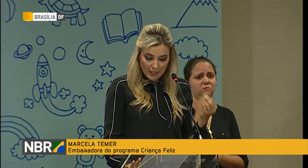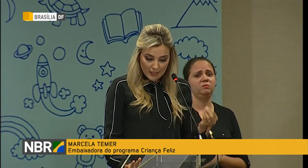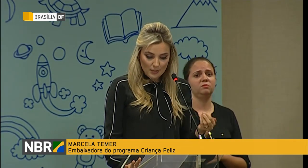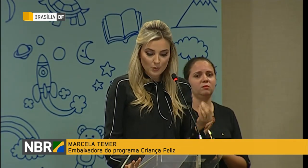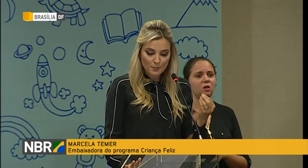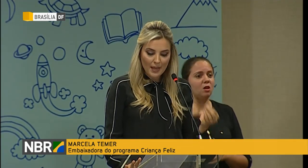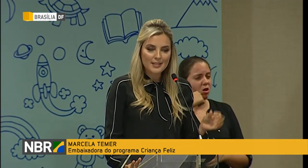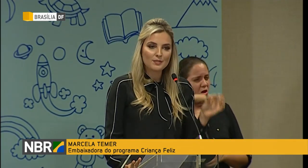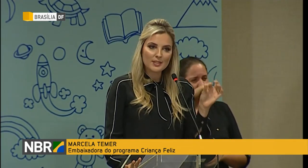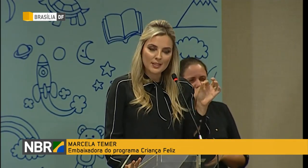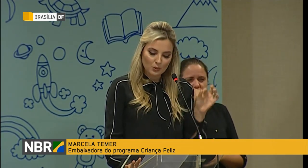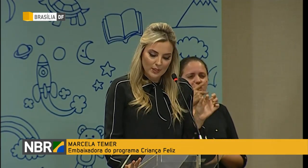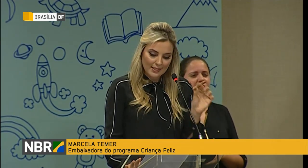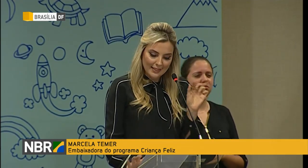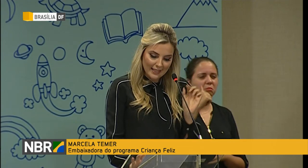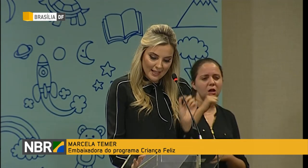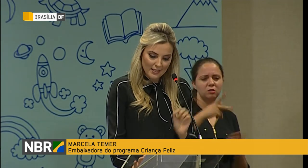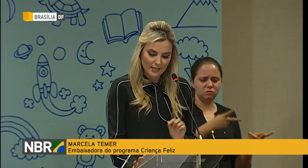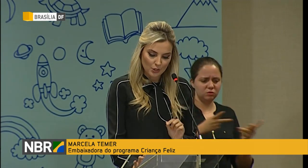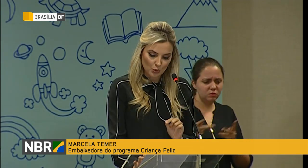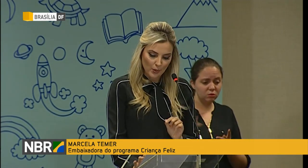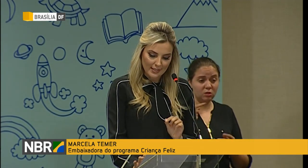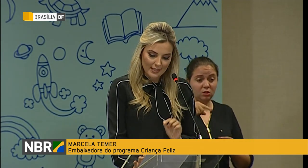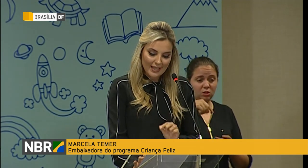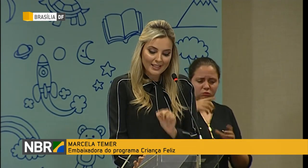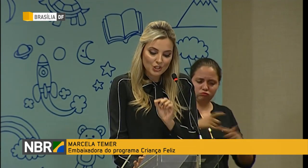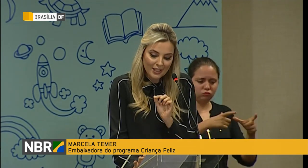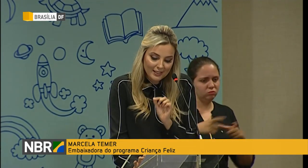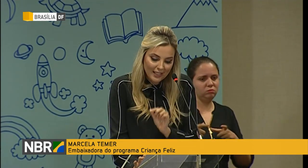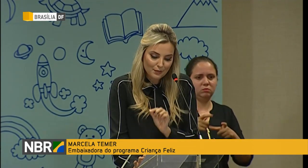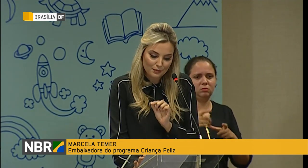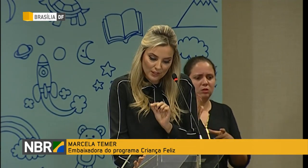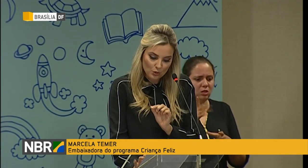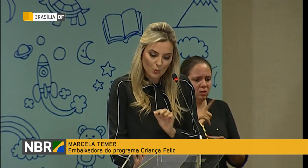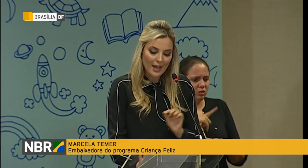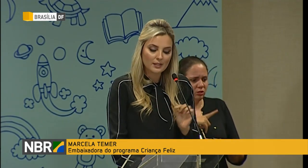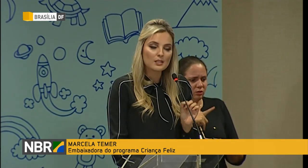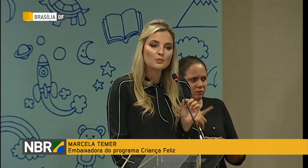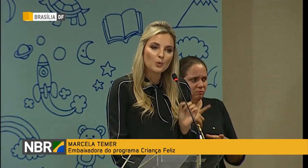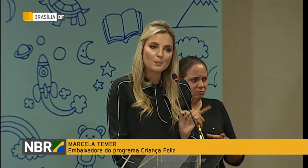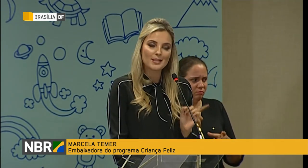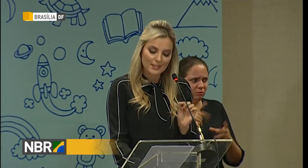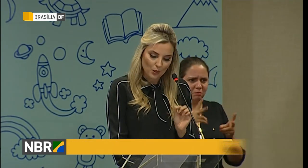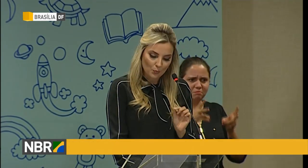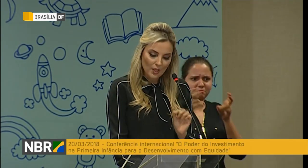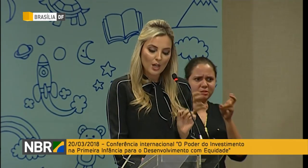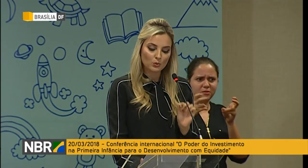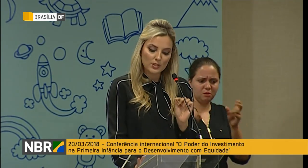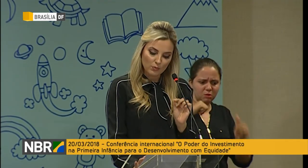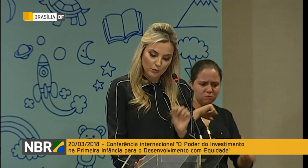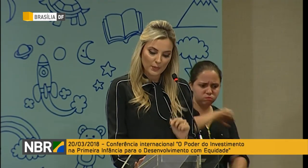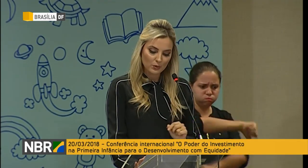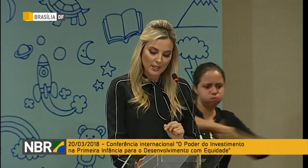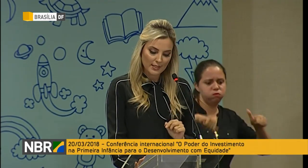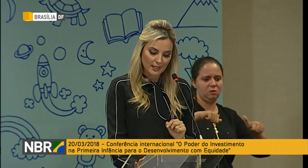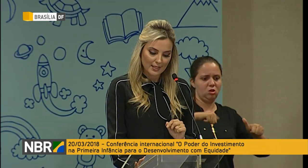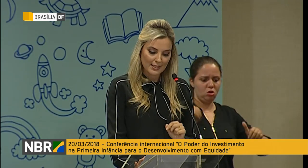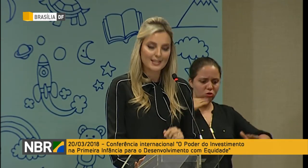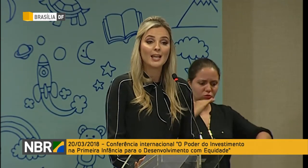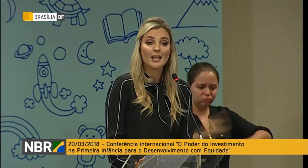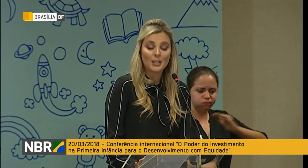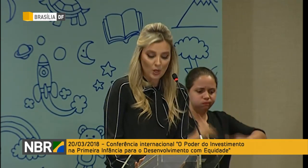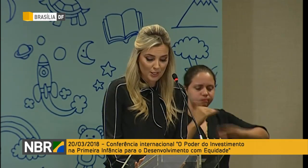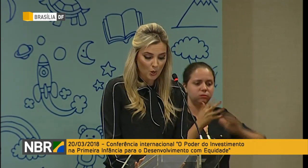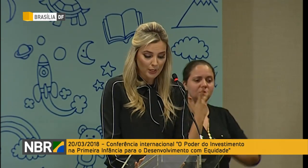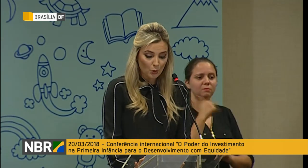E são as mães, os pais e visitadores dessas regiões que já têm visto a transformação no desenvolvimento das